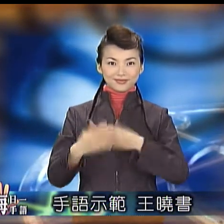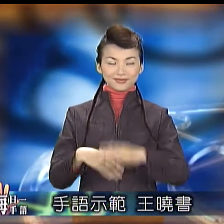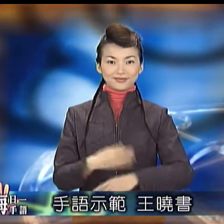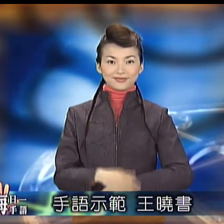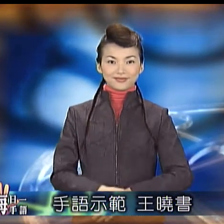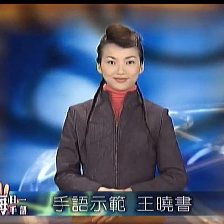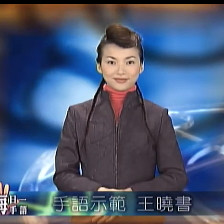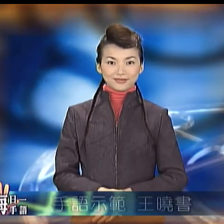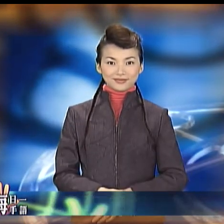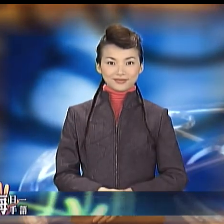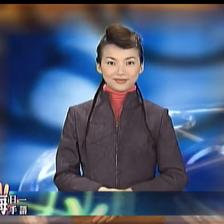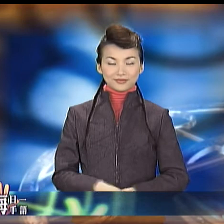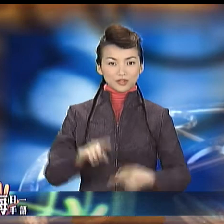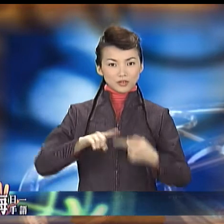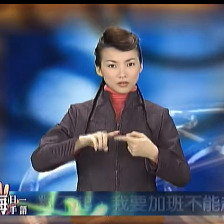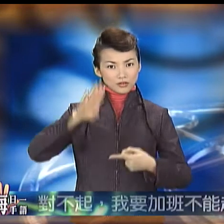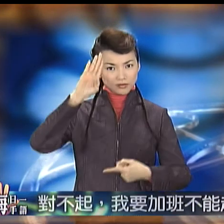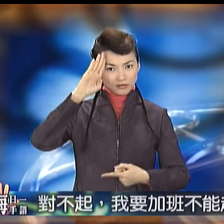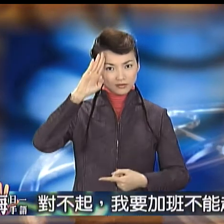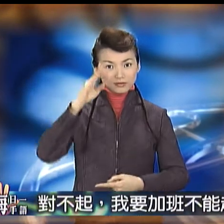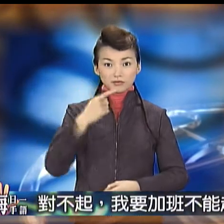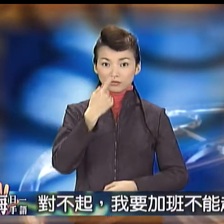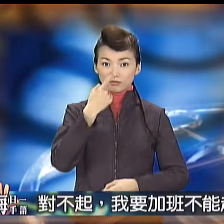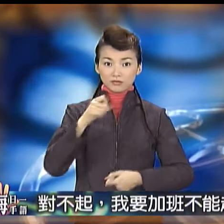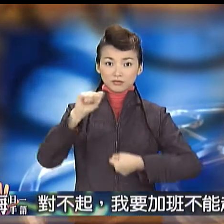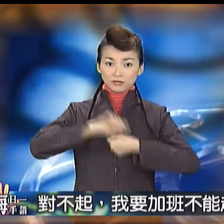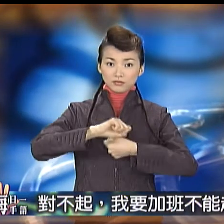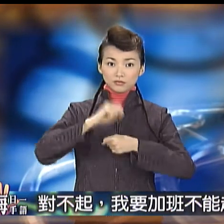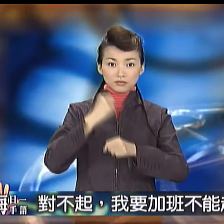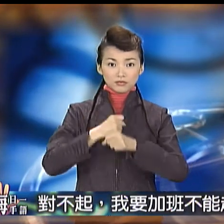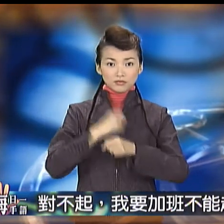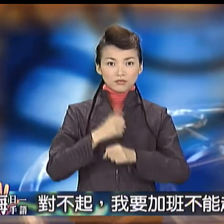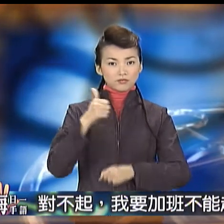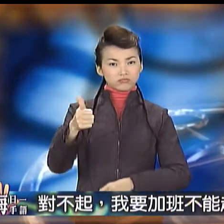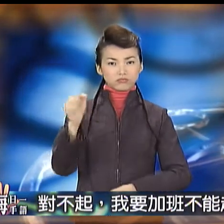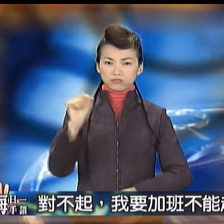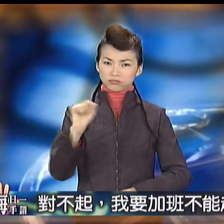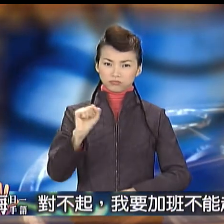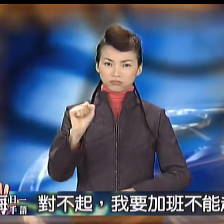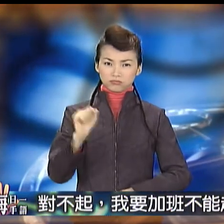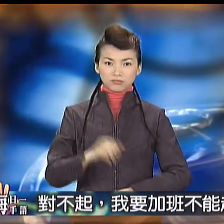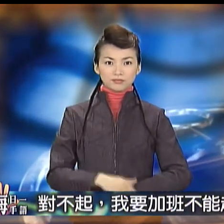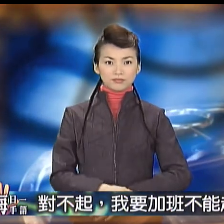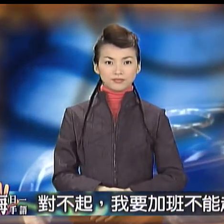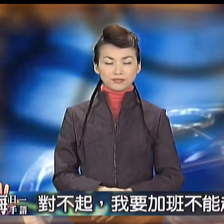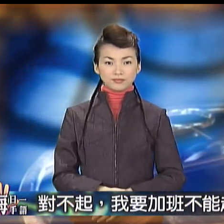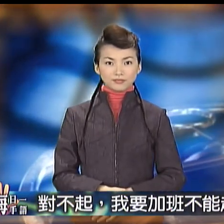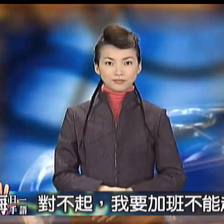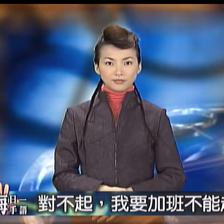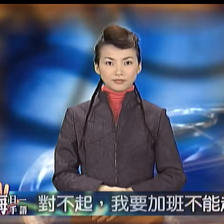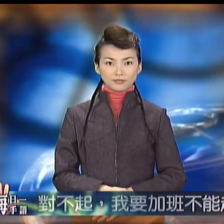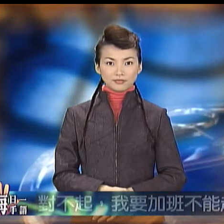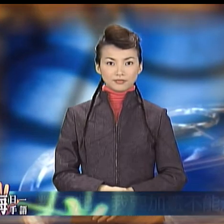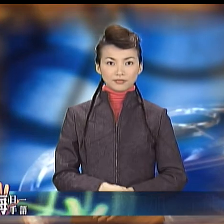语。对不起，我要加班，不能赴约。手语的结构